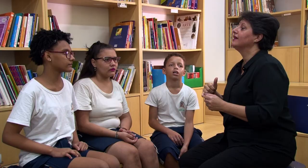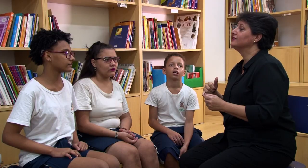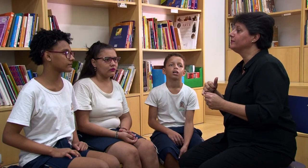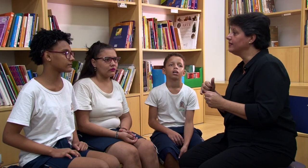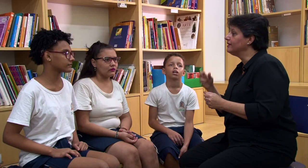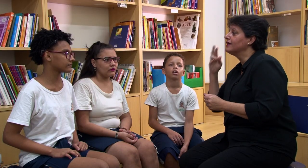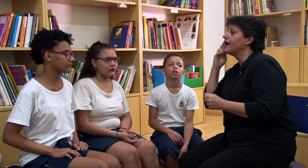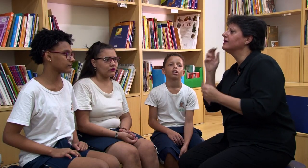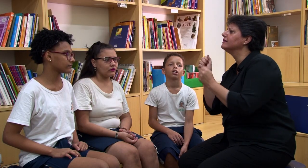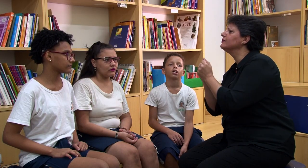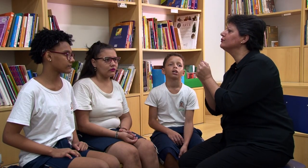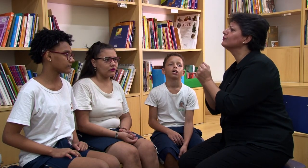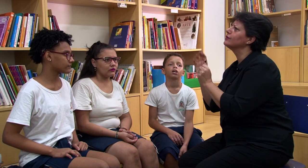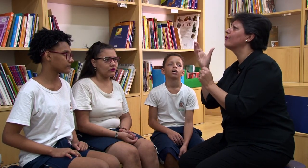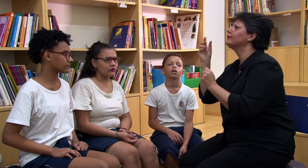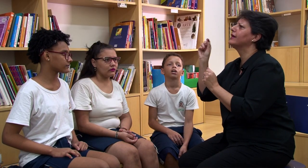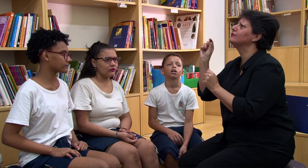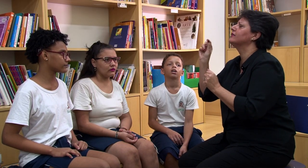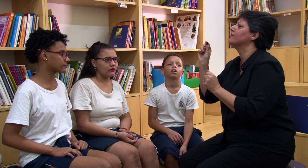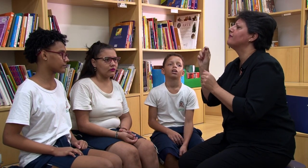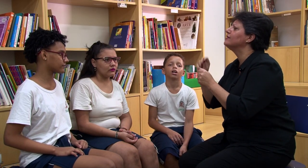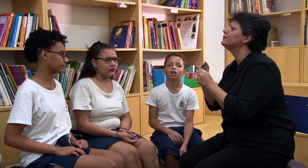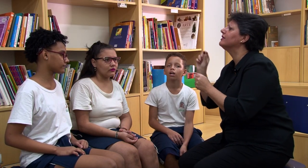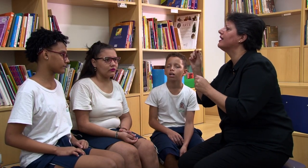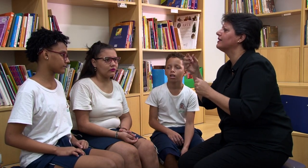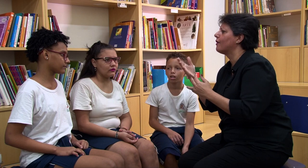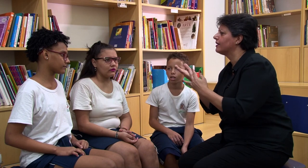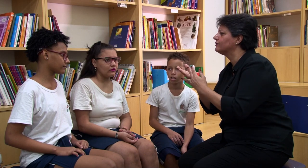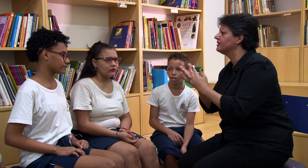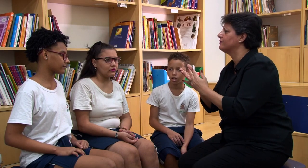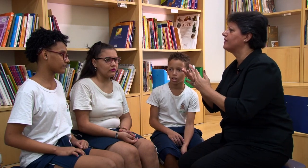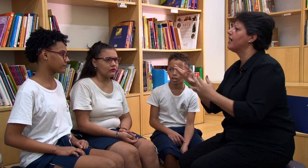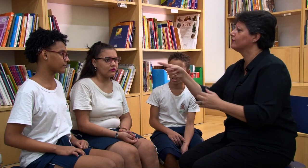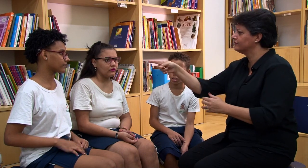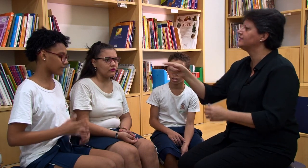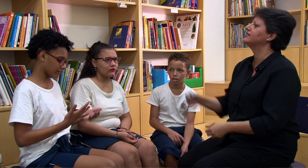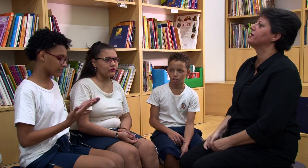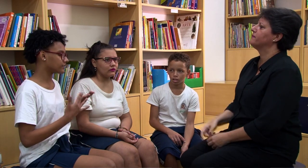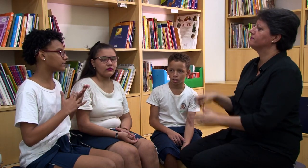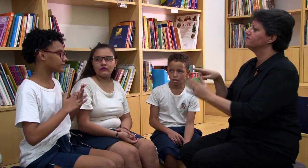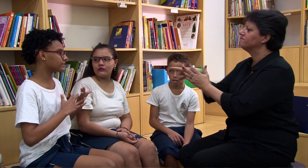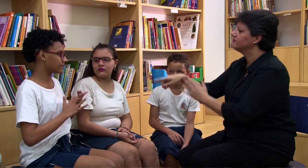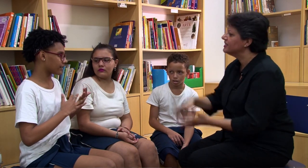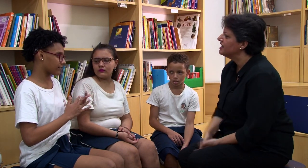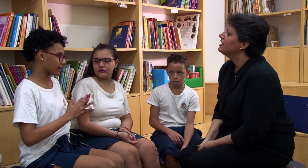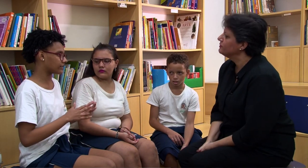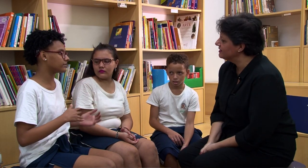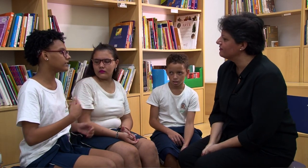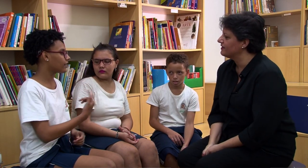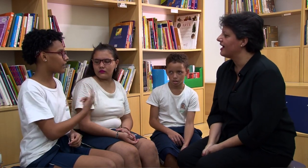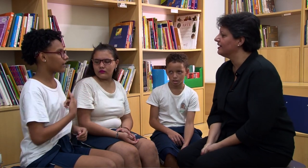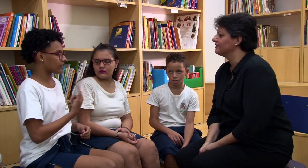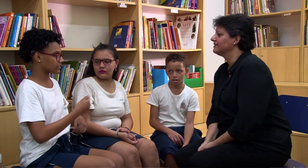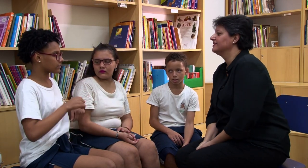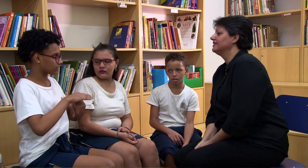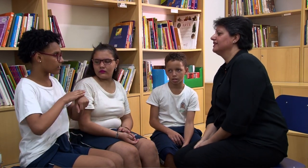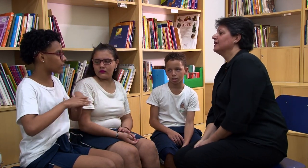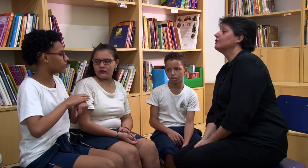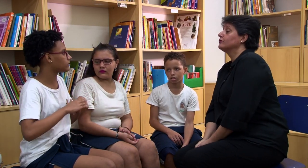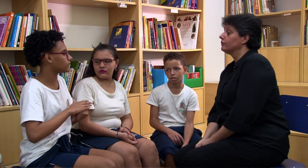Aqui tem que ser o pontapé inicial mesmo. Raiane e Junta, acontece o que? Faz o que? Eu quis aprender Libras porque eu acabei vindo